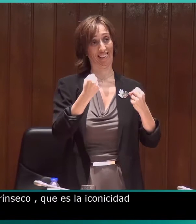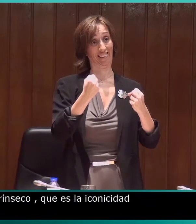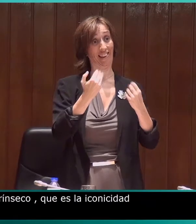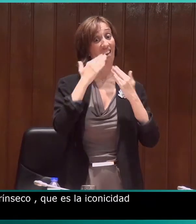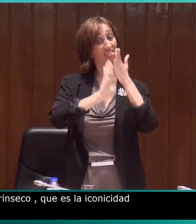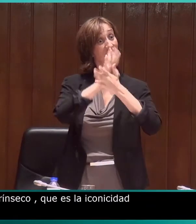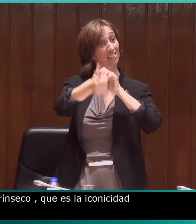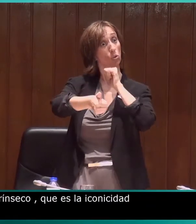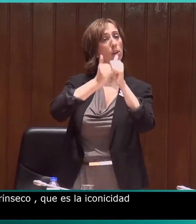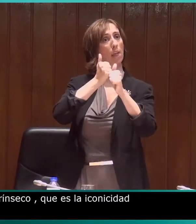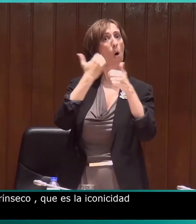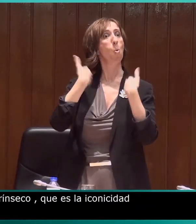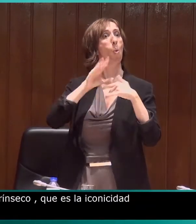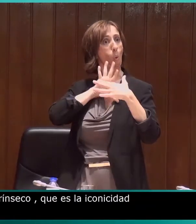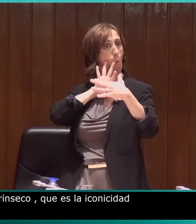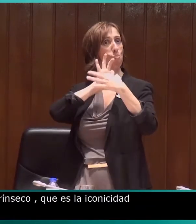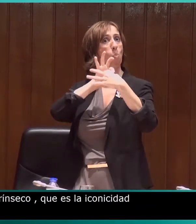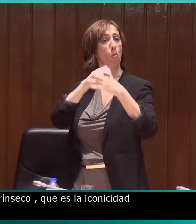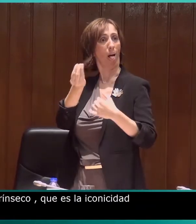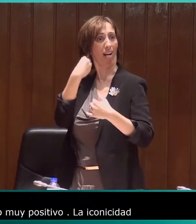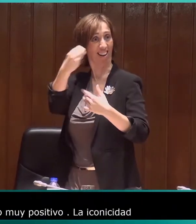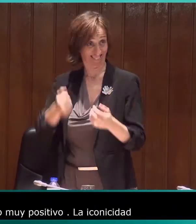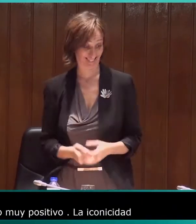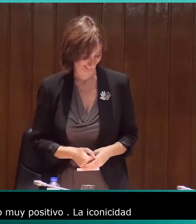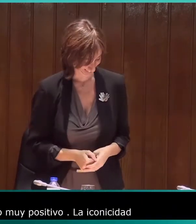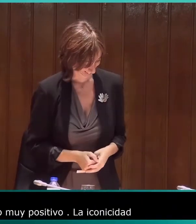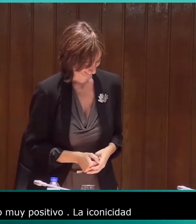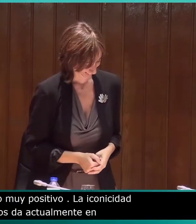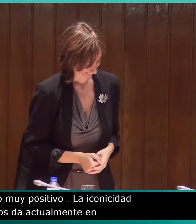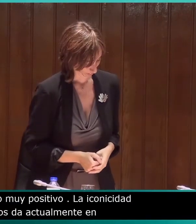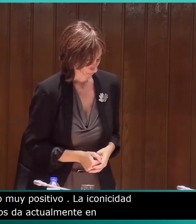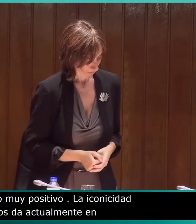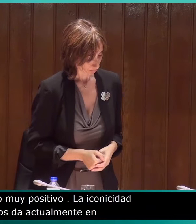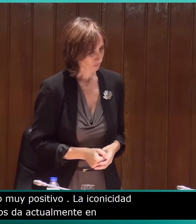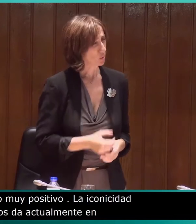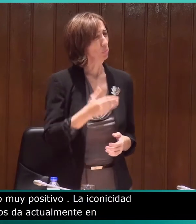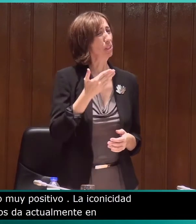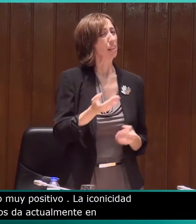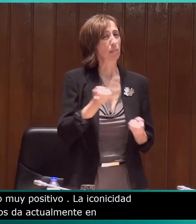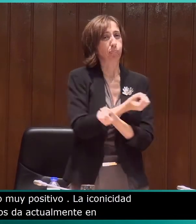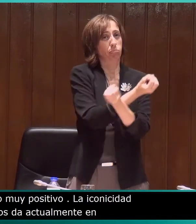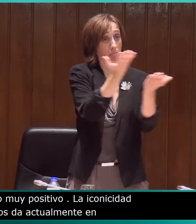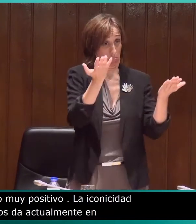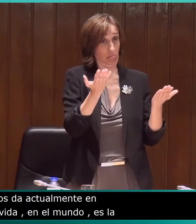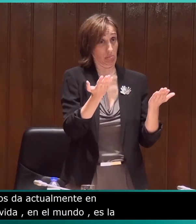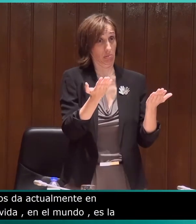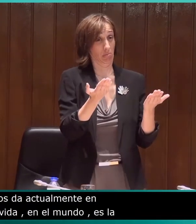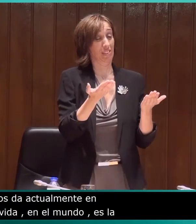mundo es la preponderancia de la del tema visual de es algo que para nosotros es muy importante